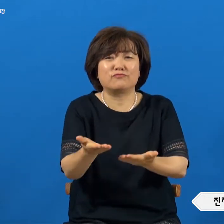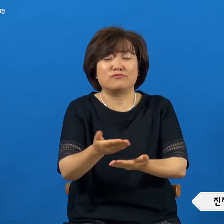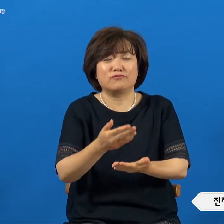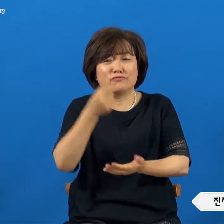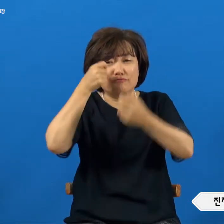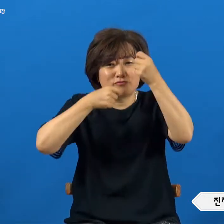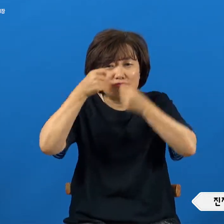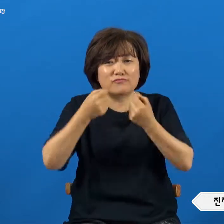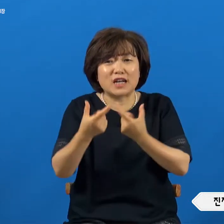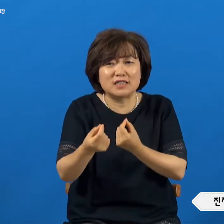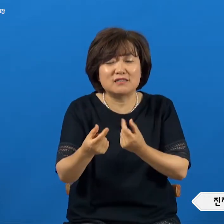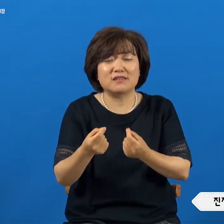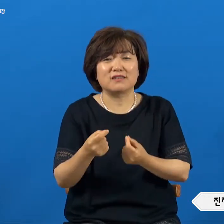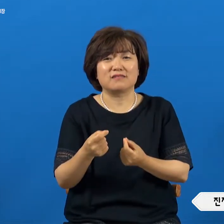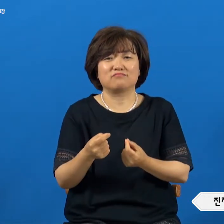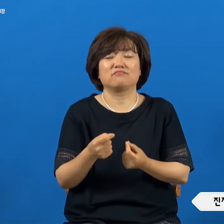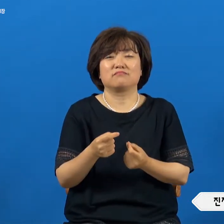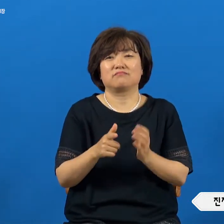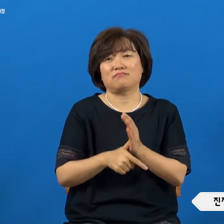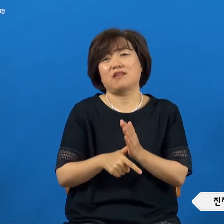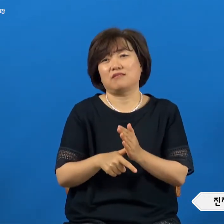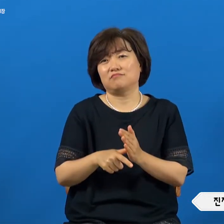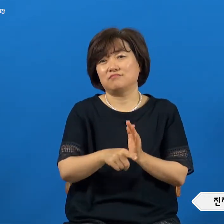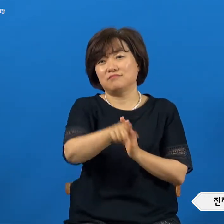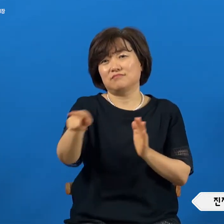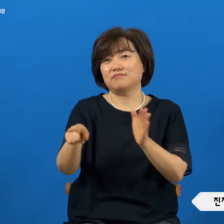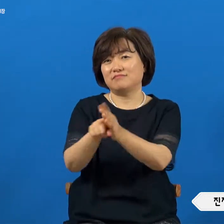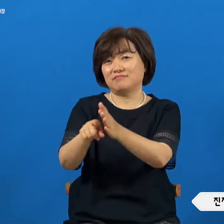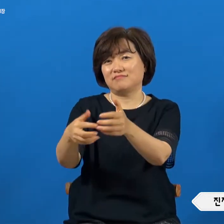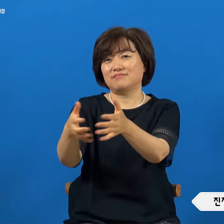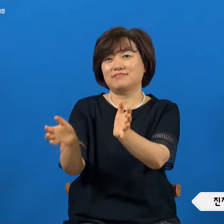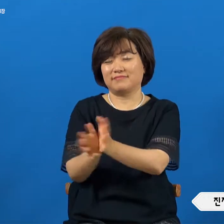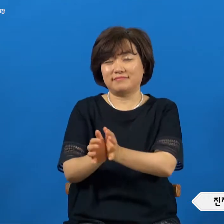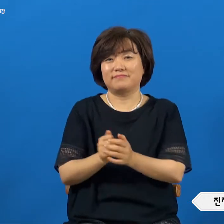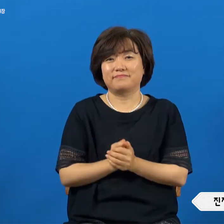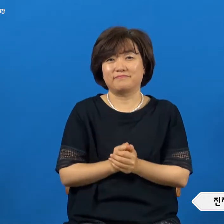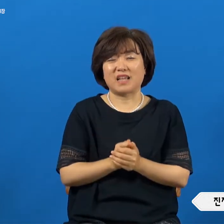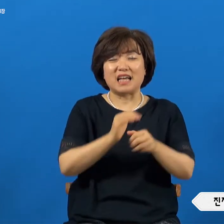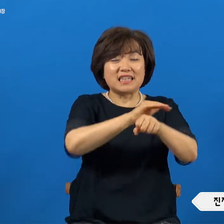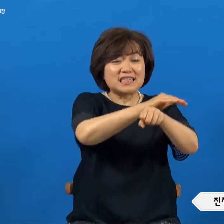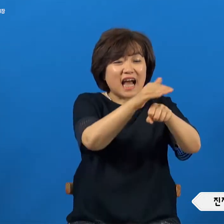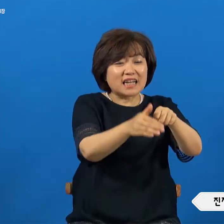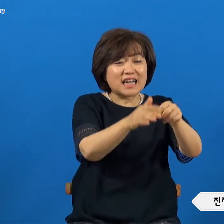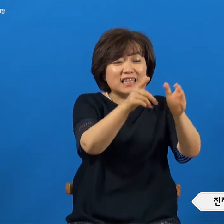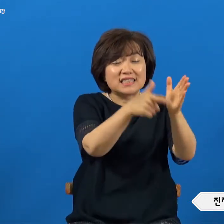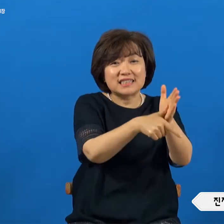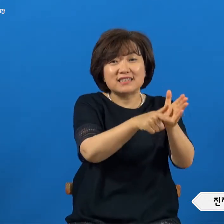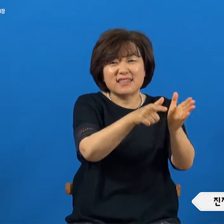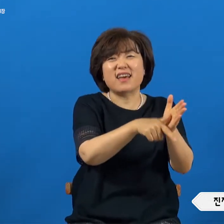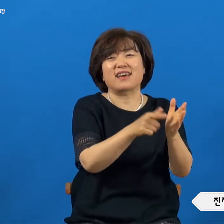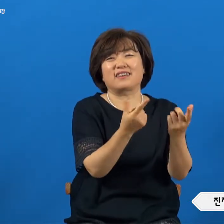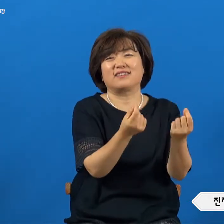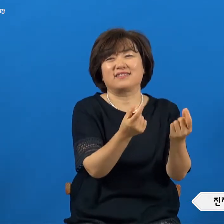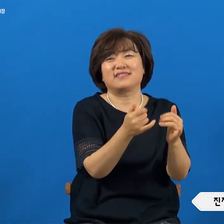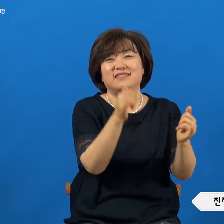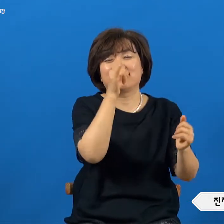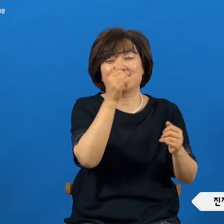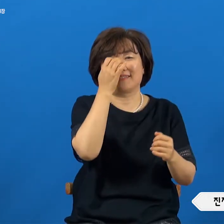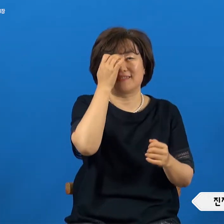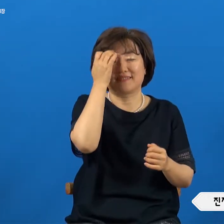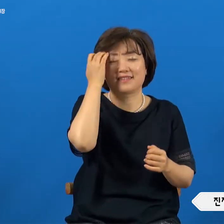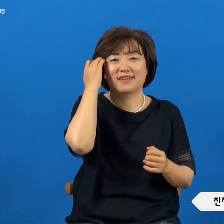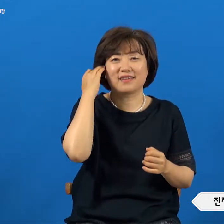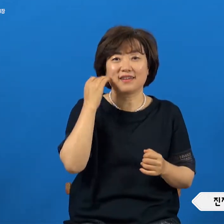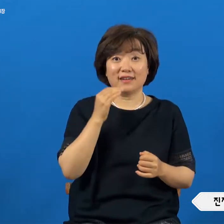않습니까? 장례식을 인도하다 보면 그런 느낌을 배울 때가 많습니다.